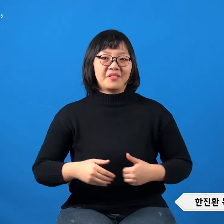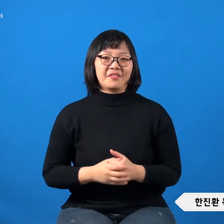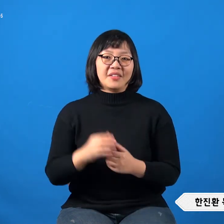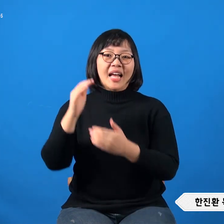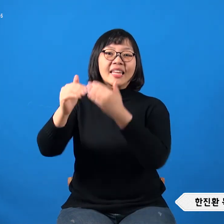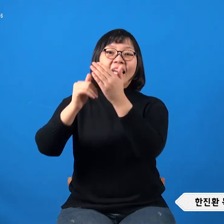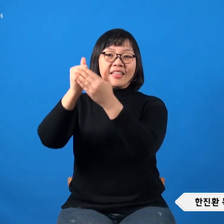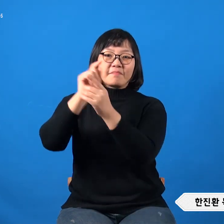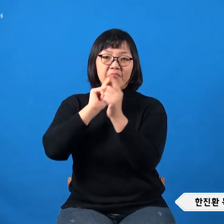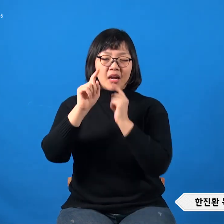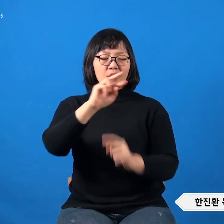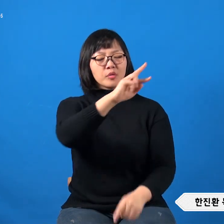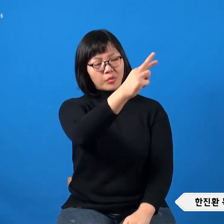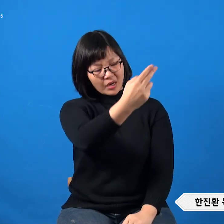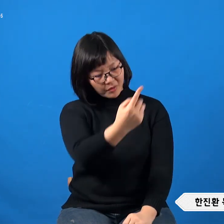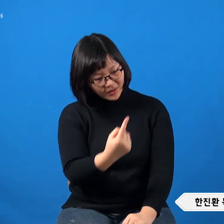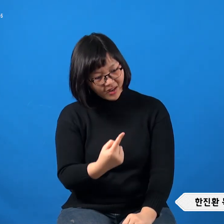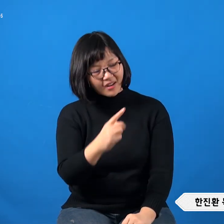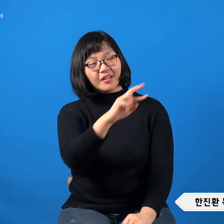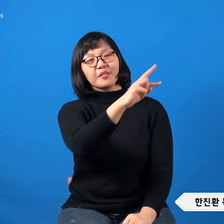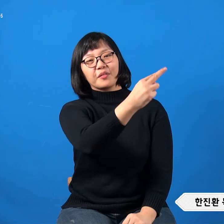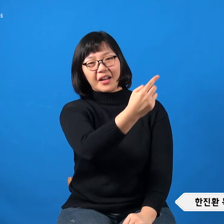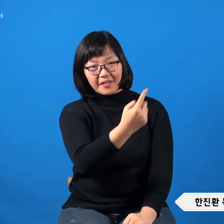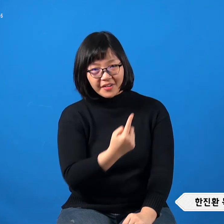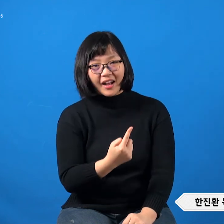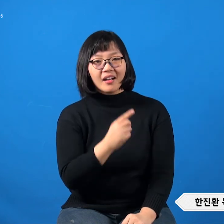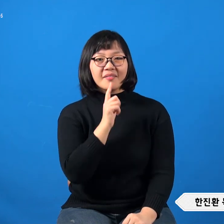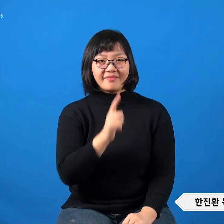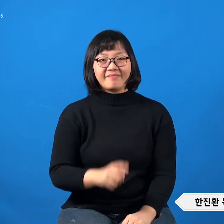돌아오라, 요나야, 돌아오라.